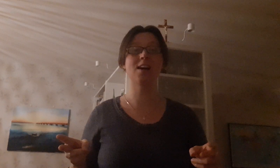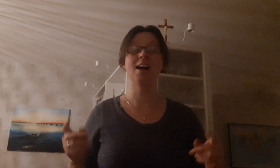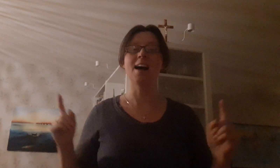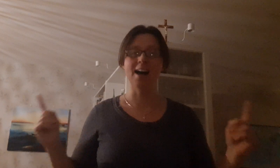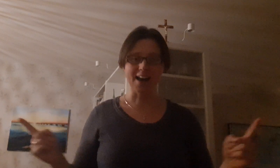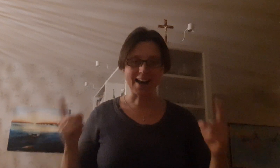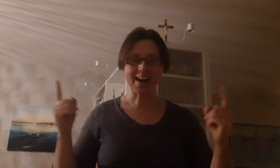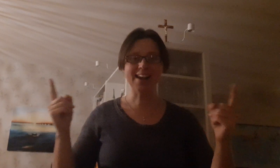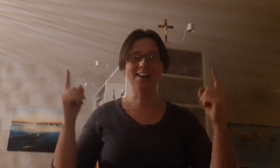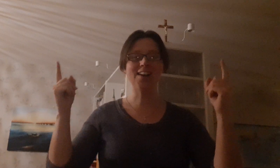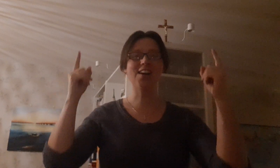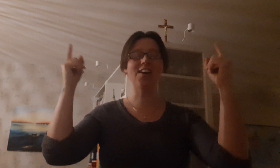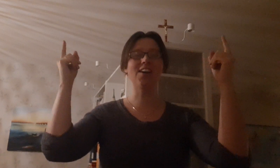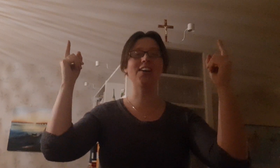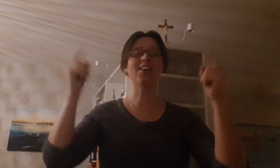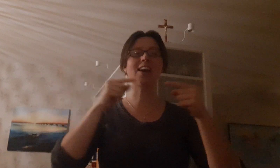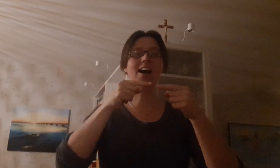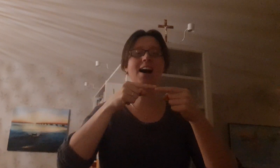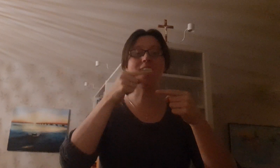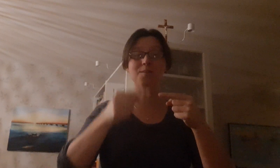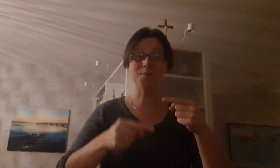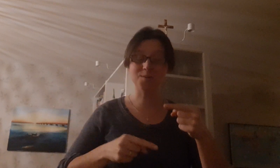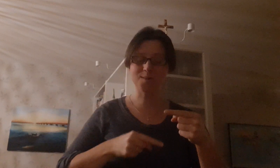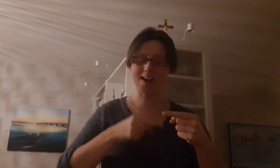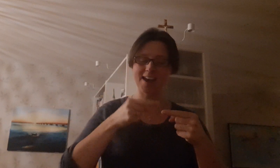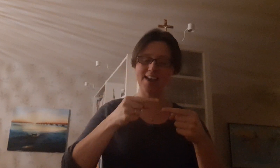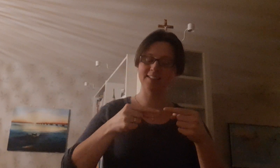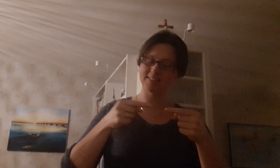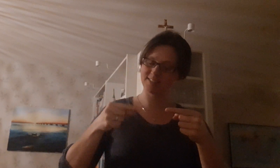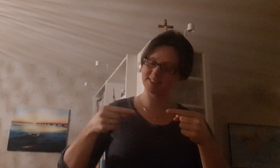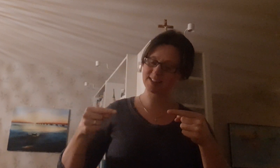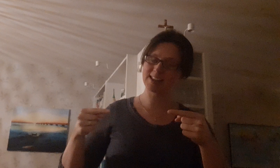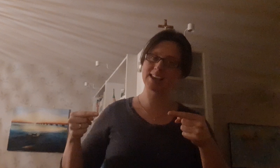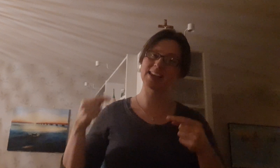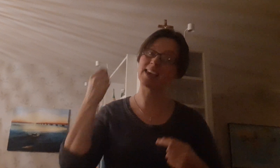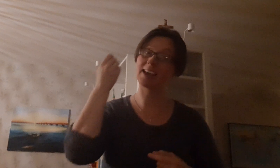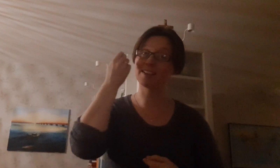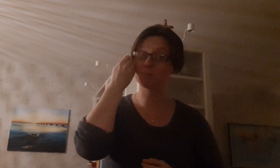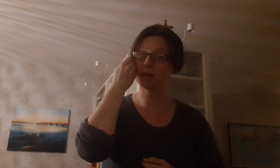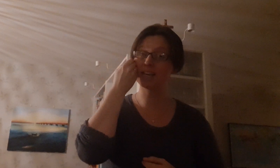Är lycka oändligen blir.